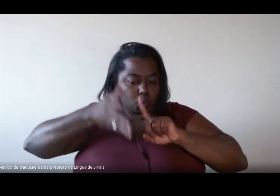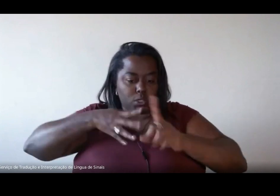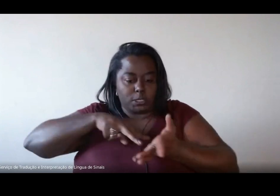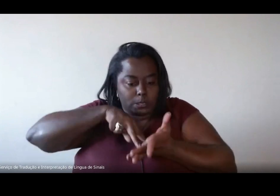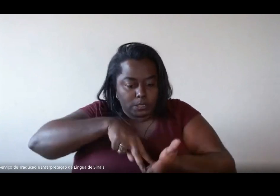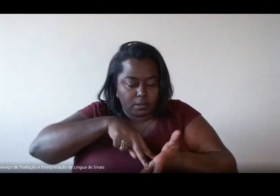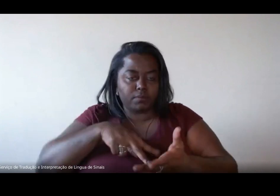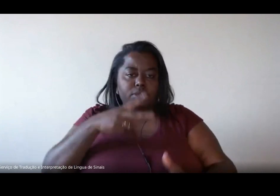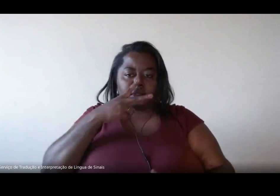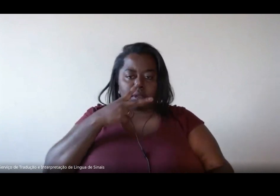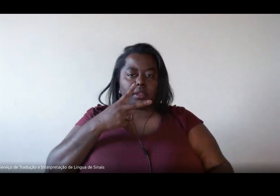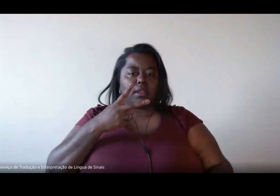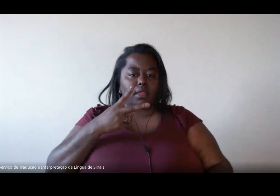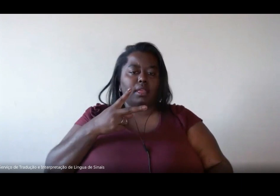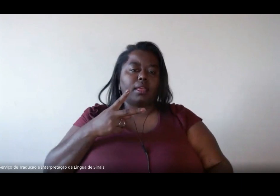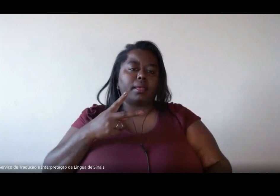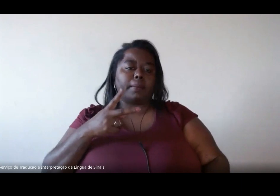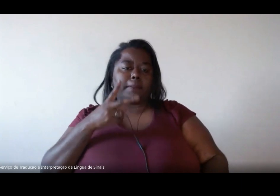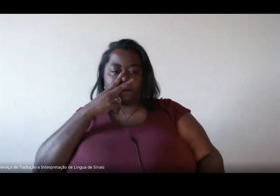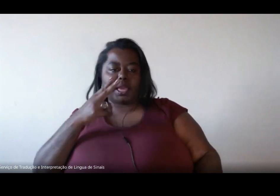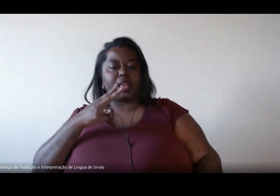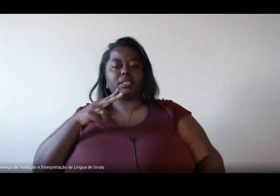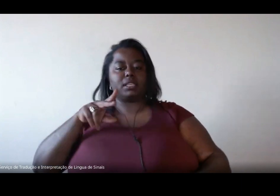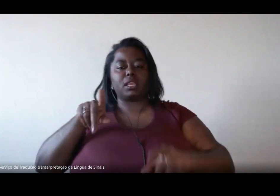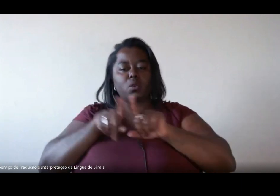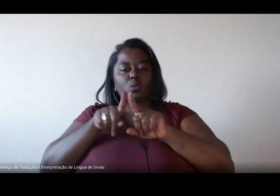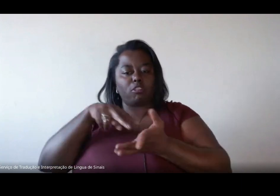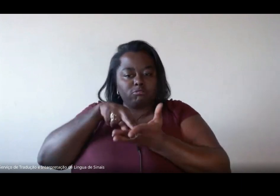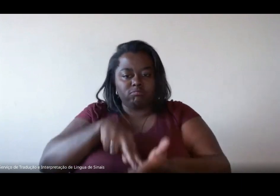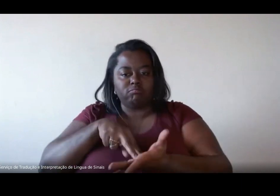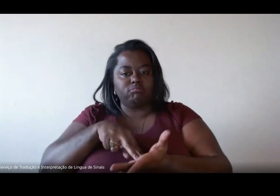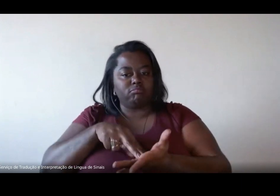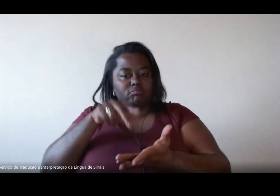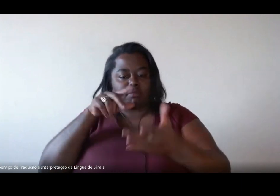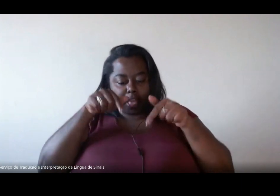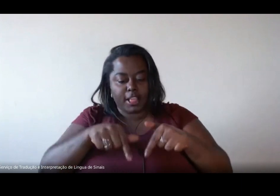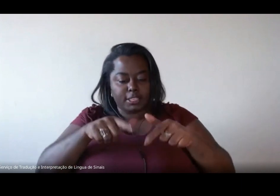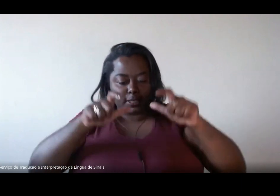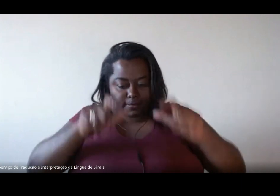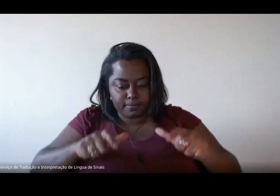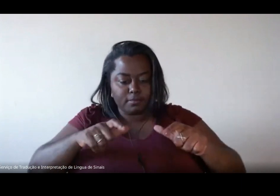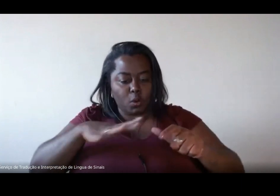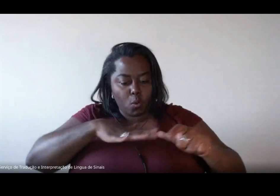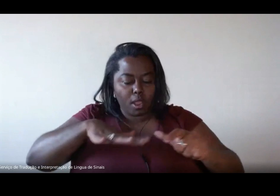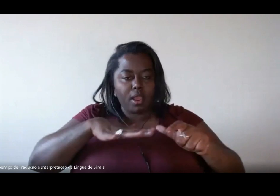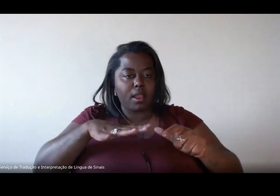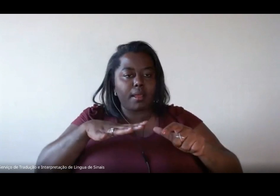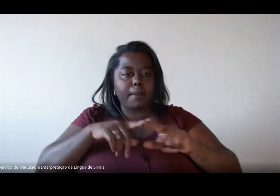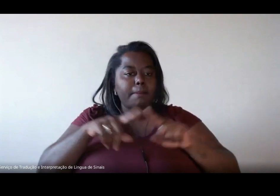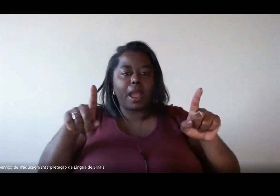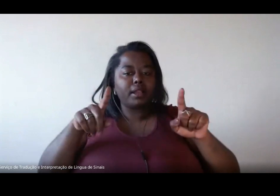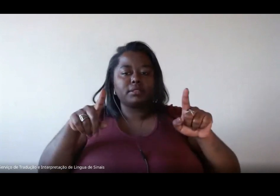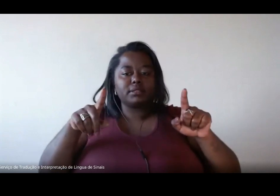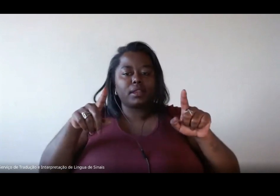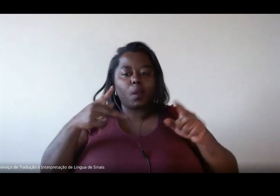os pés no chão, né? Acho que o Manguinu que falou isso, os pés no chão, como um centauro, né? Como o Quirón, um centauro. Então, os pés no chão e